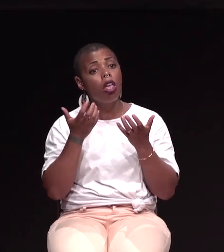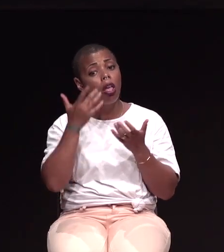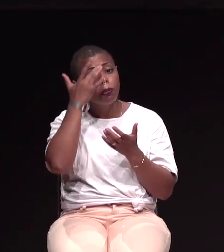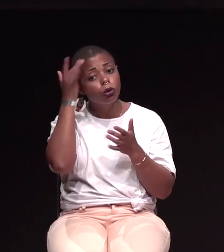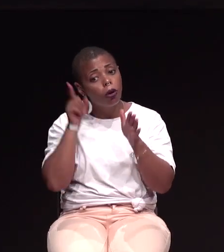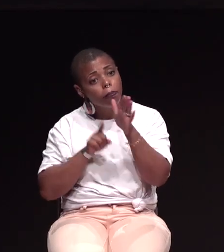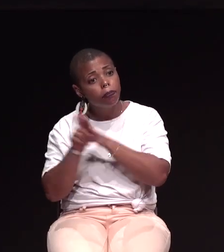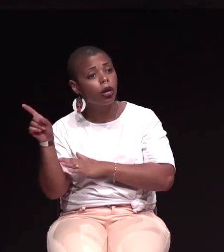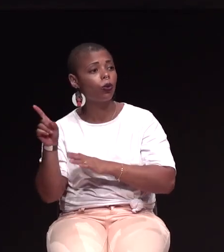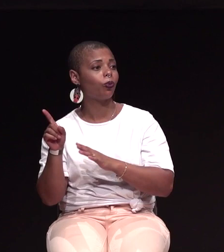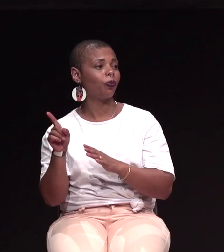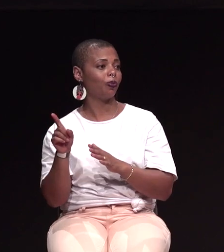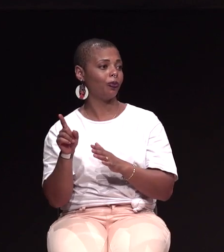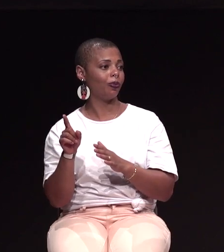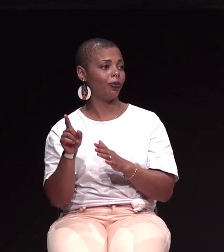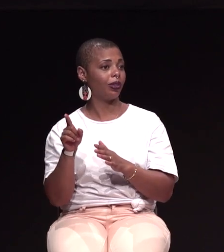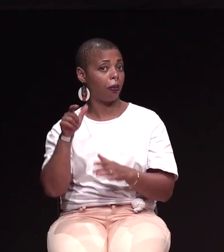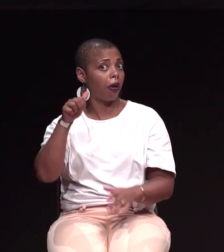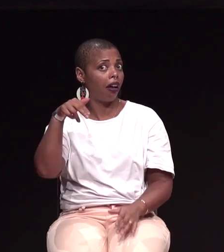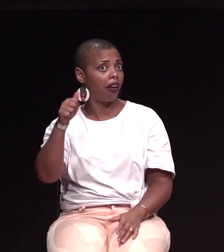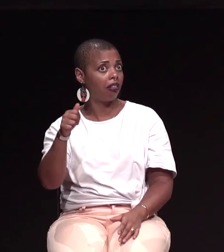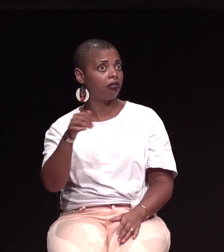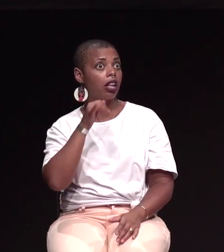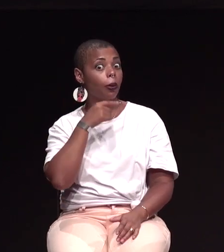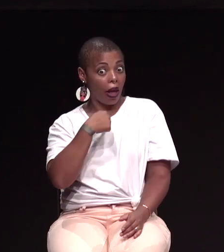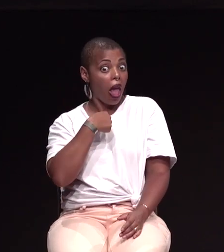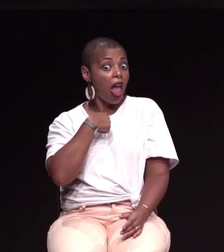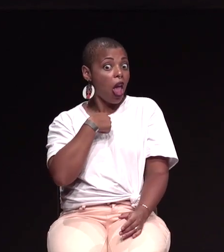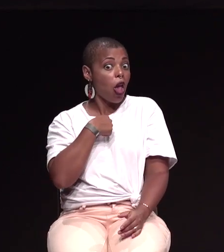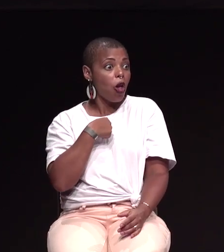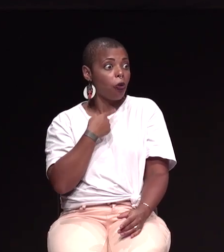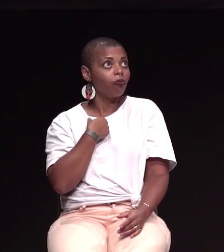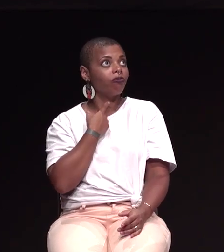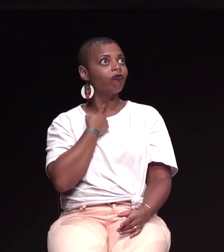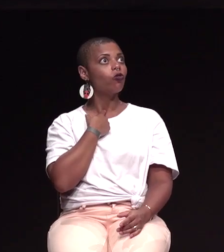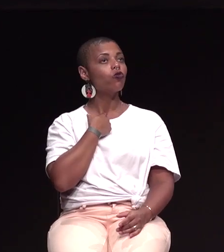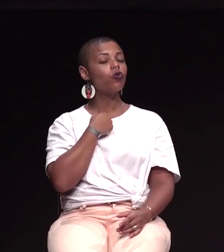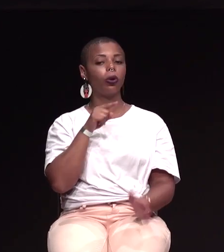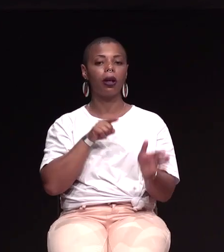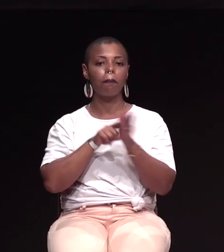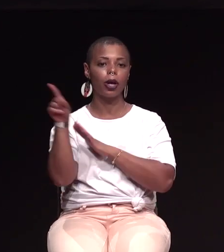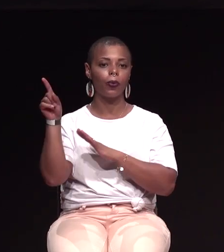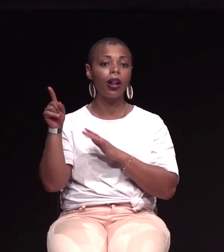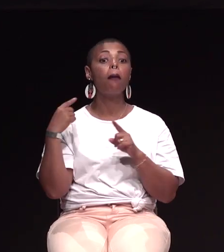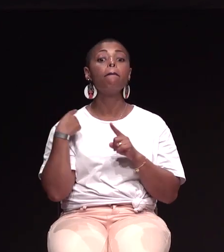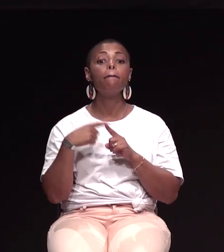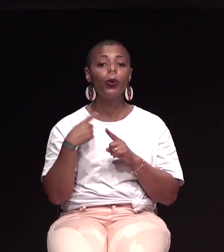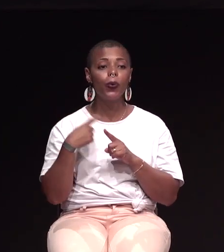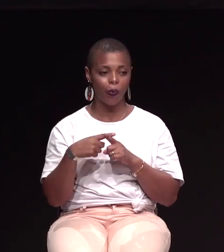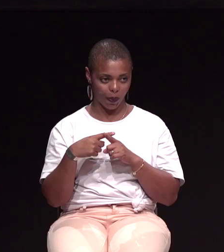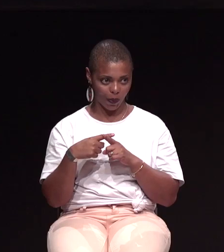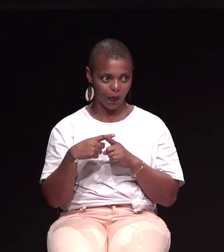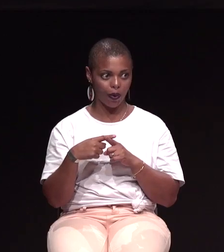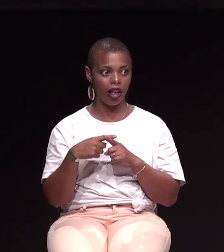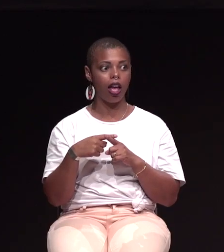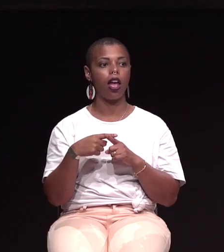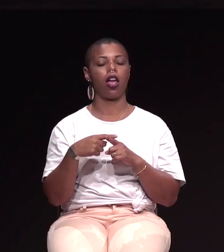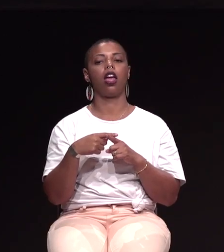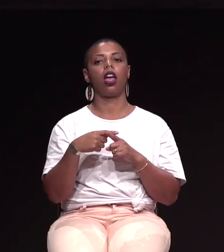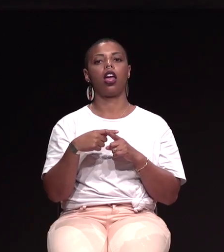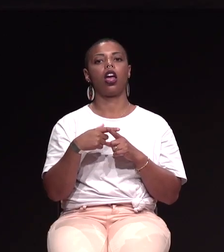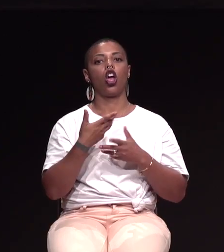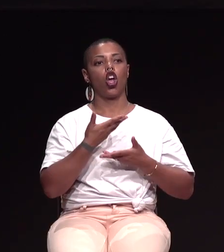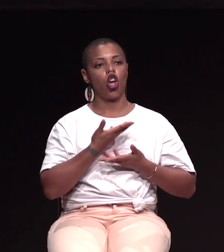perguntasse para a Ana, eu tinha essa pergunta, inclusive, para fazer para ela, porque eu fui convidada